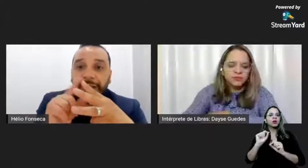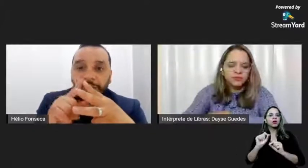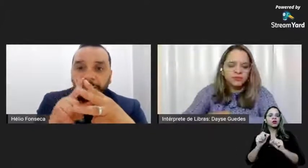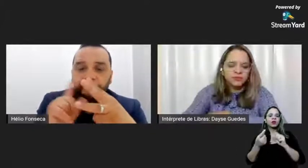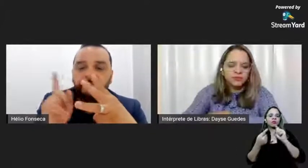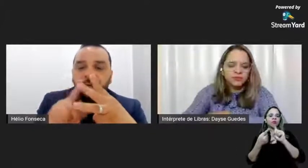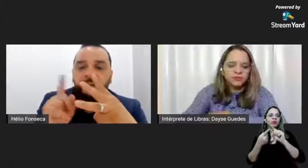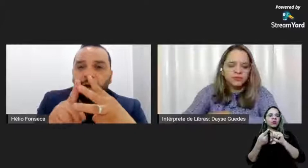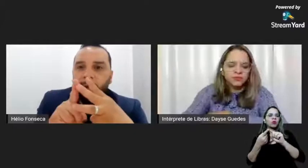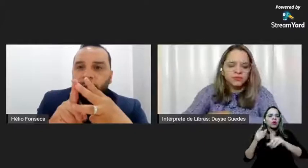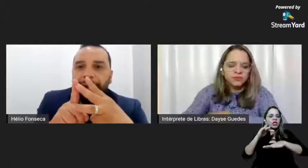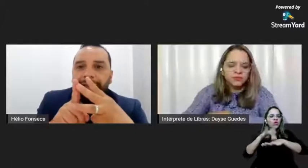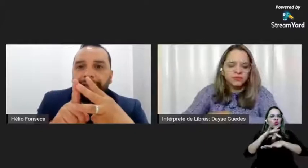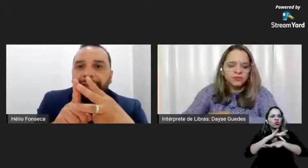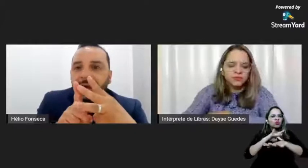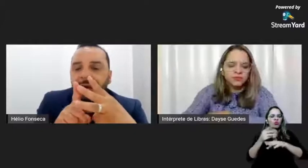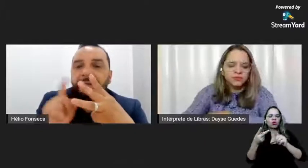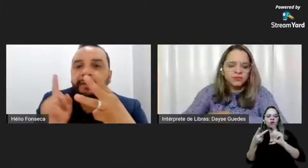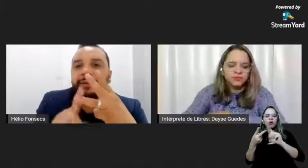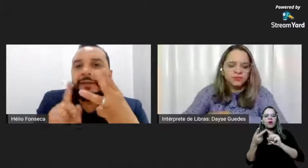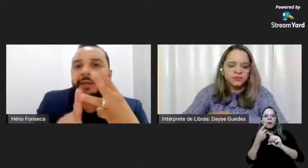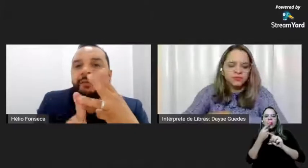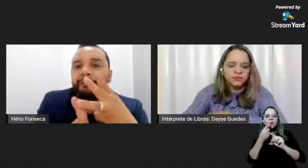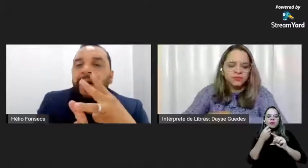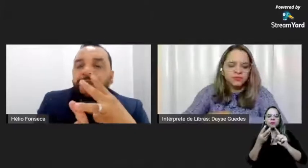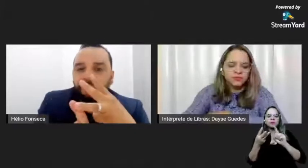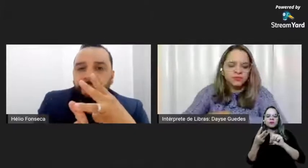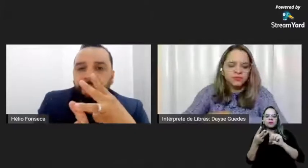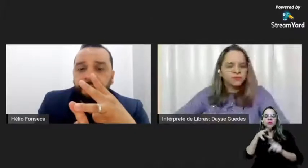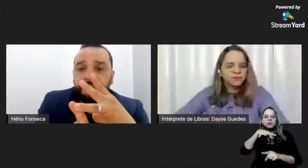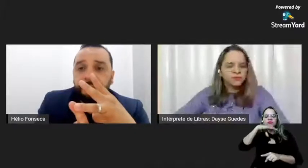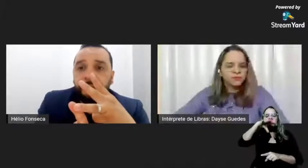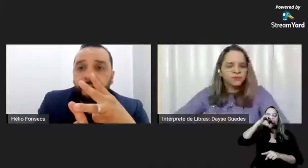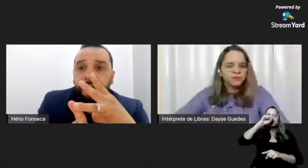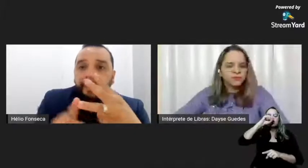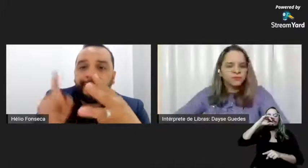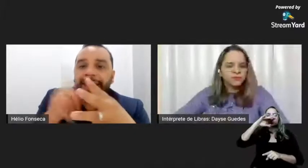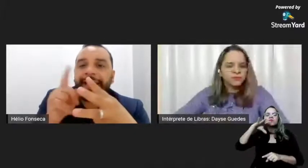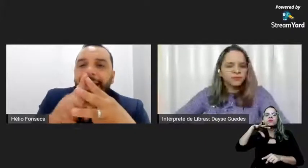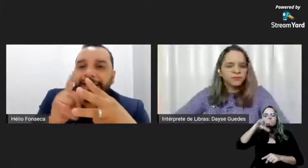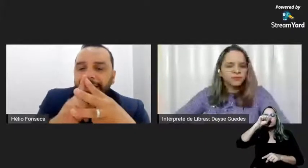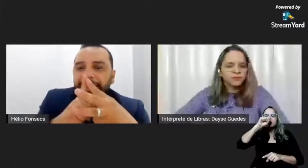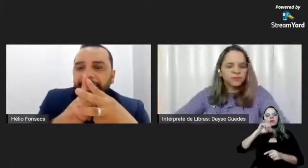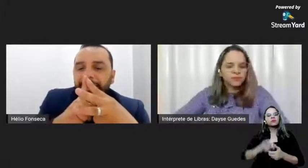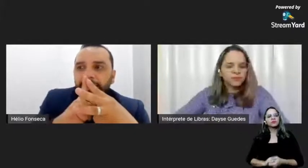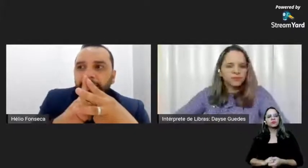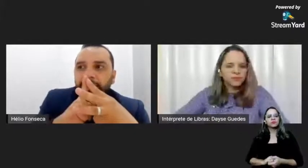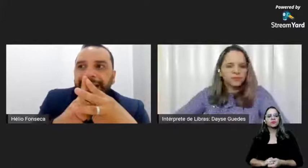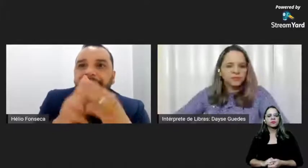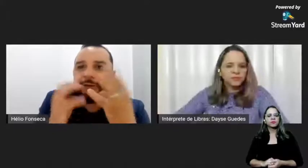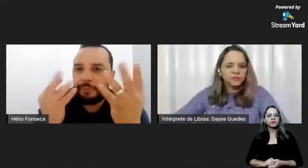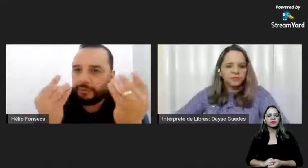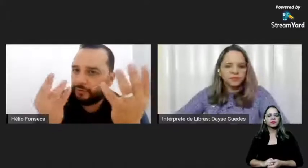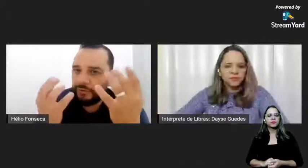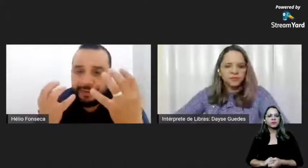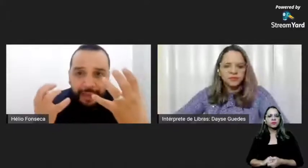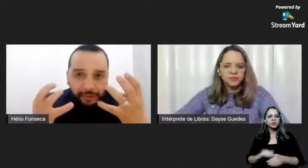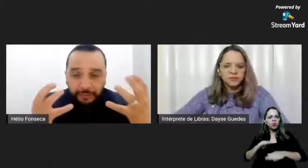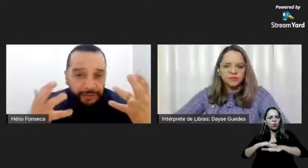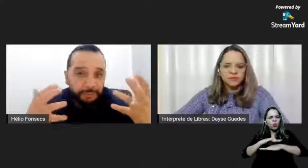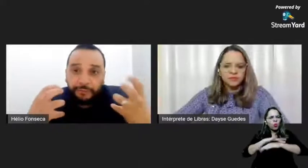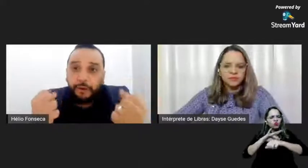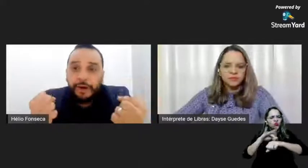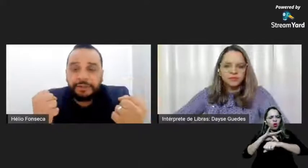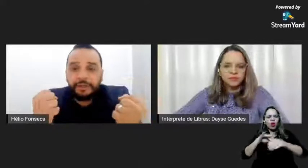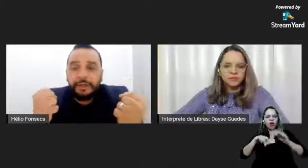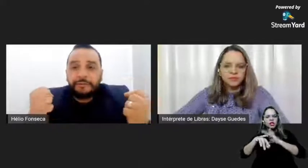O tato, o paladar e o olfato. E essa questão do tato para o surdo